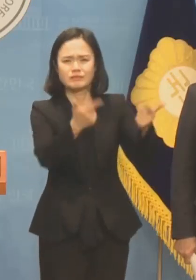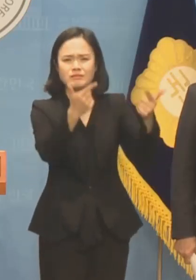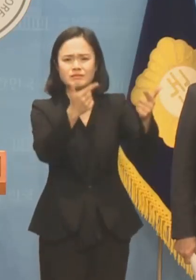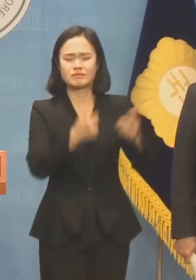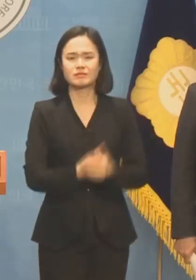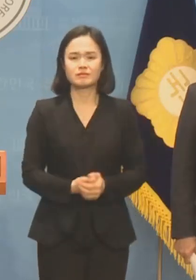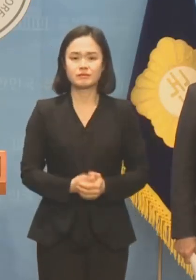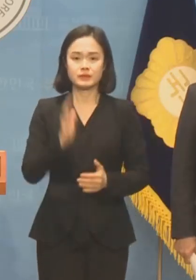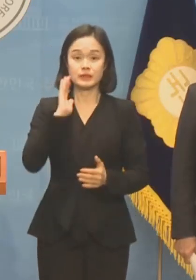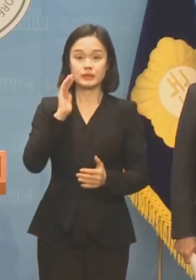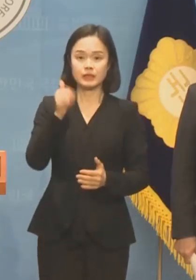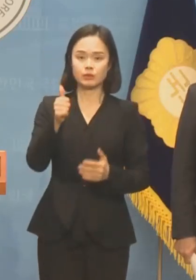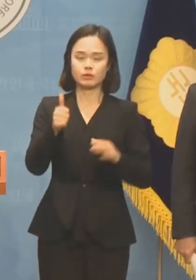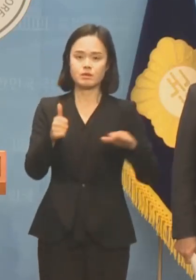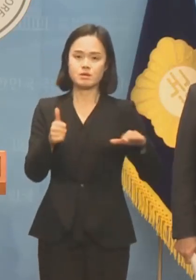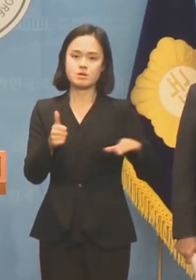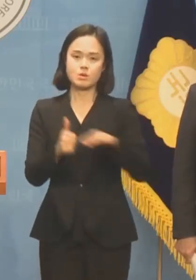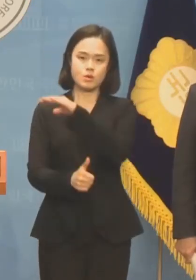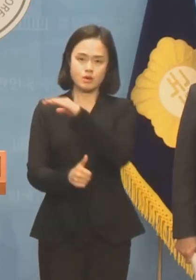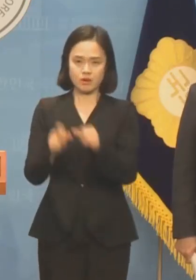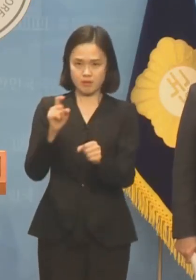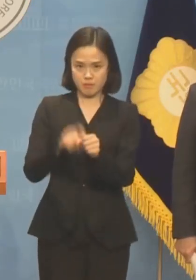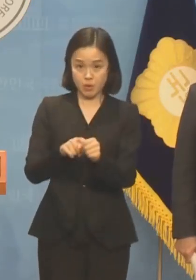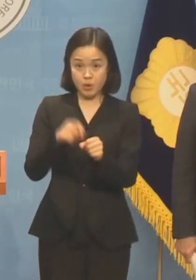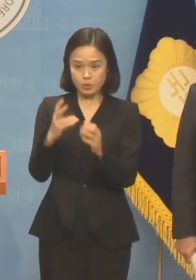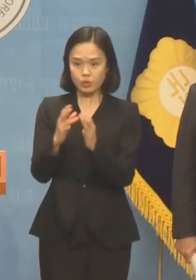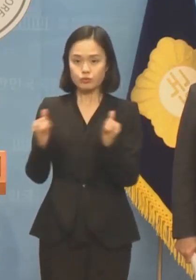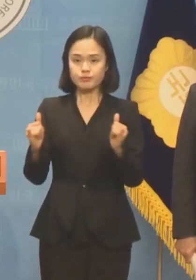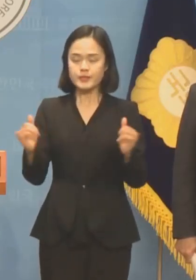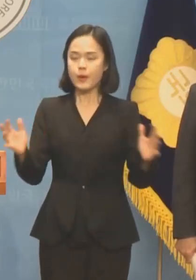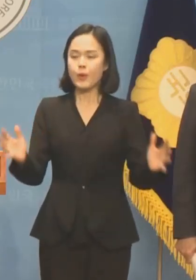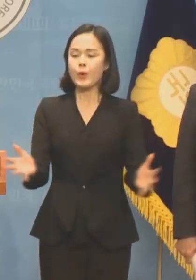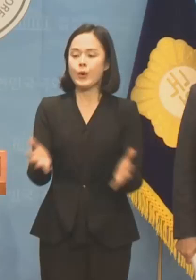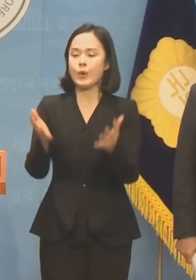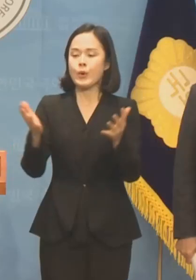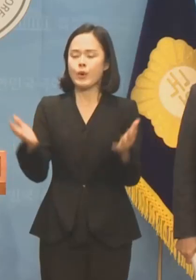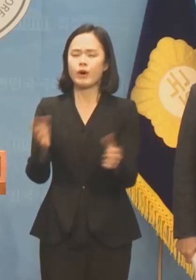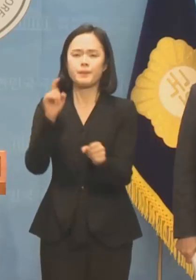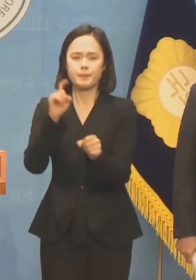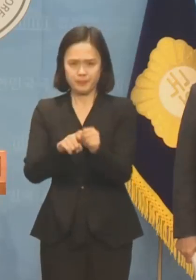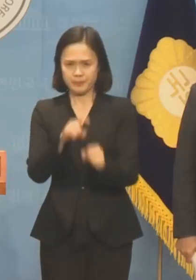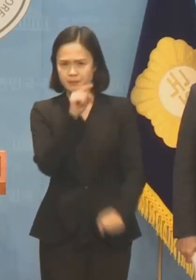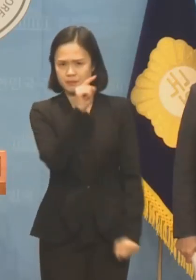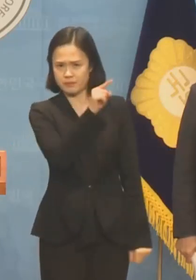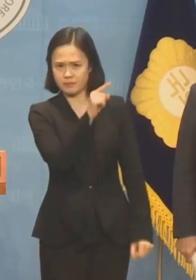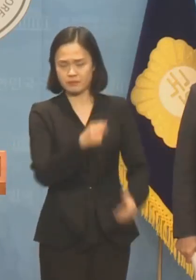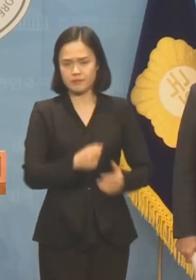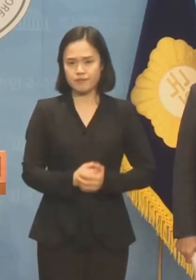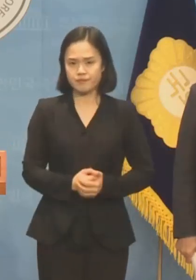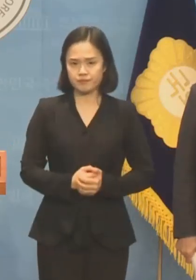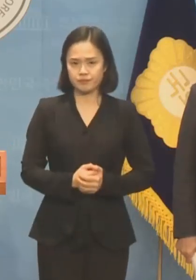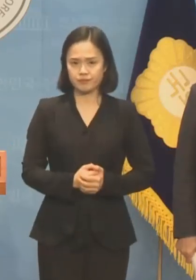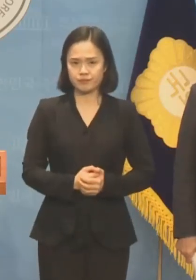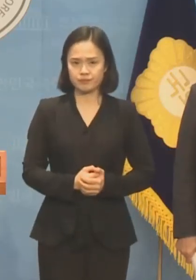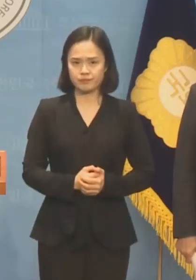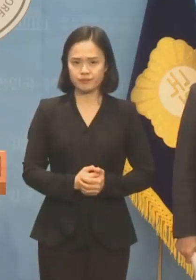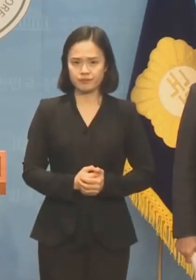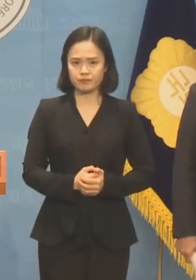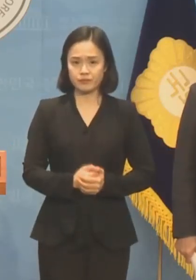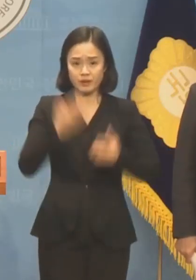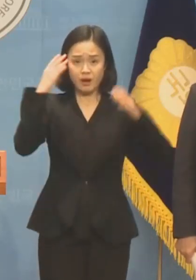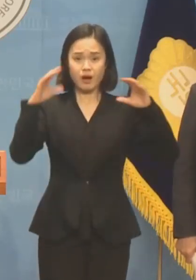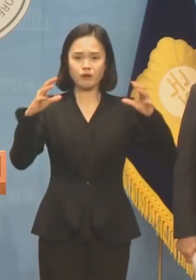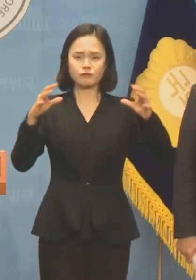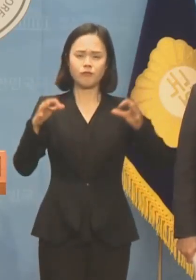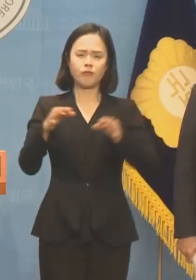하고 국민을 선동하려는 데 그 목적이 있으며 국가 경제의 위기 상황이나 외교적 위기에 아랑곳